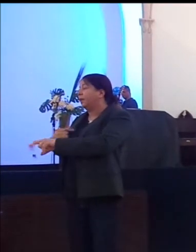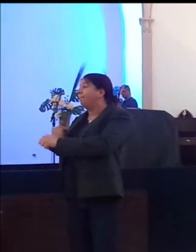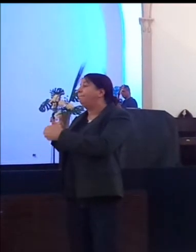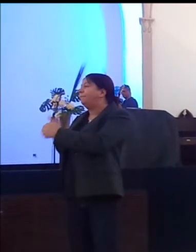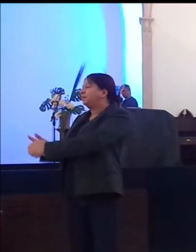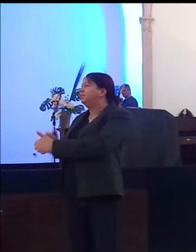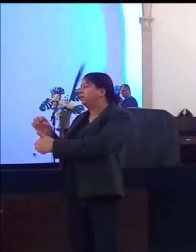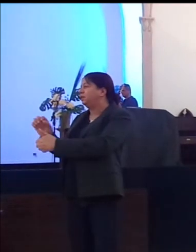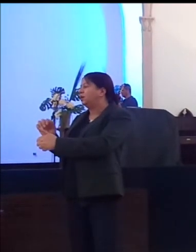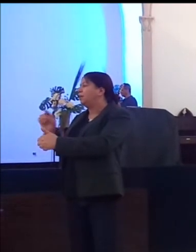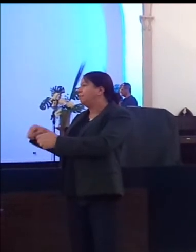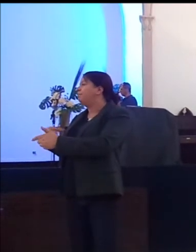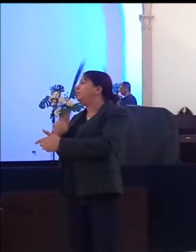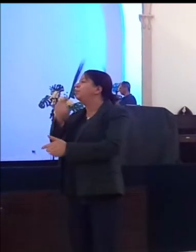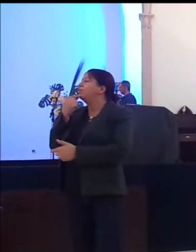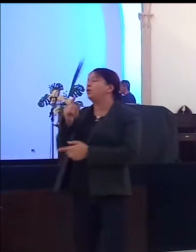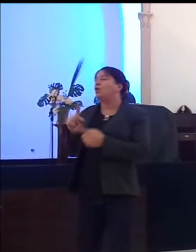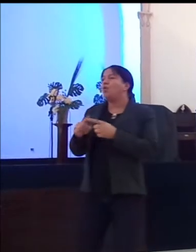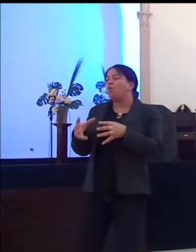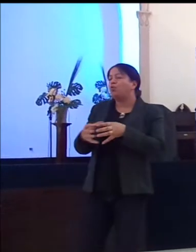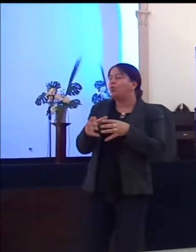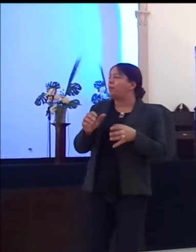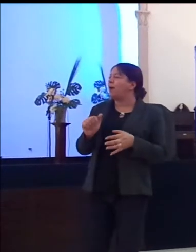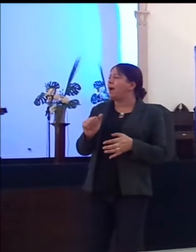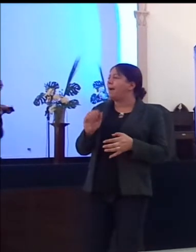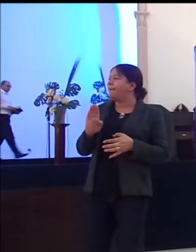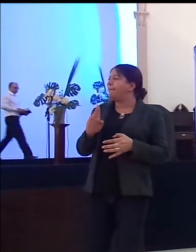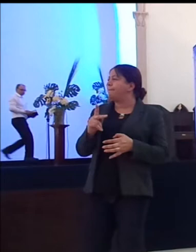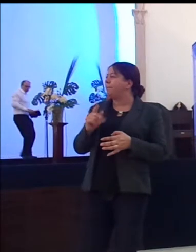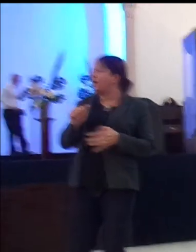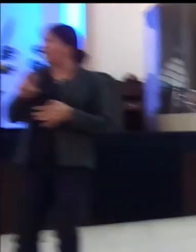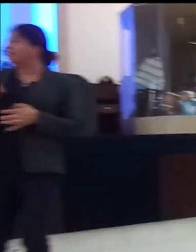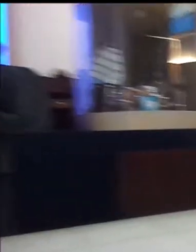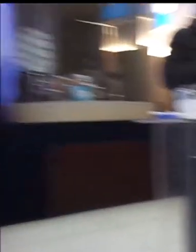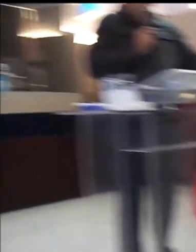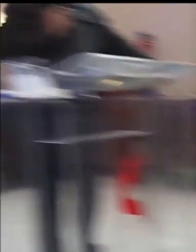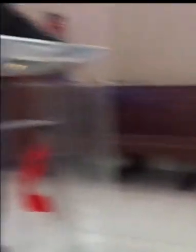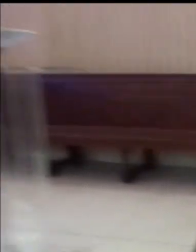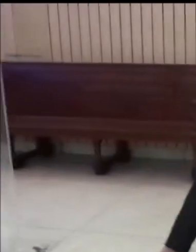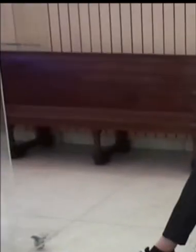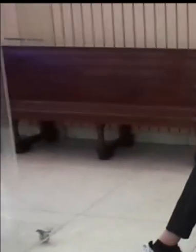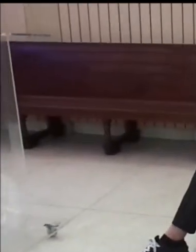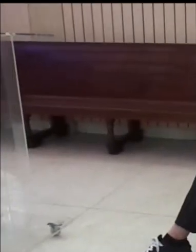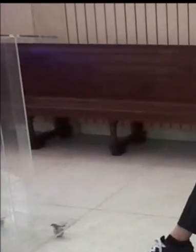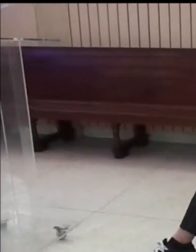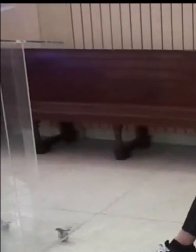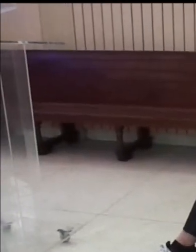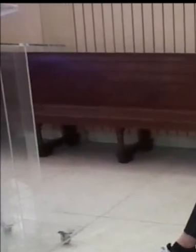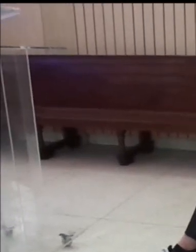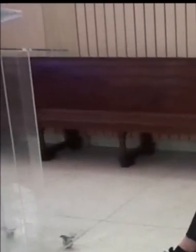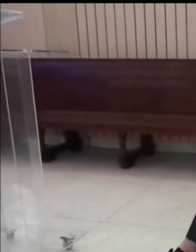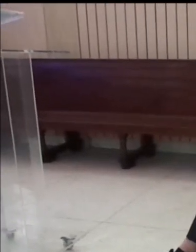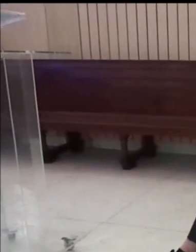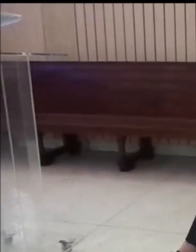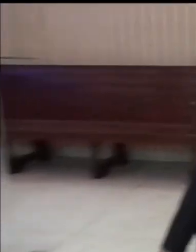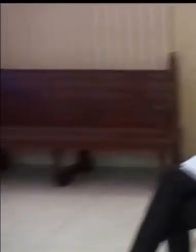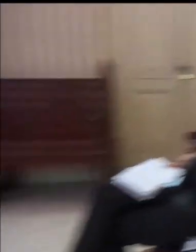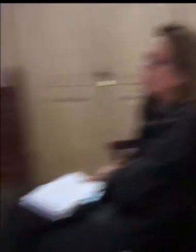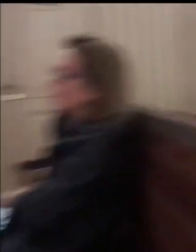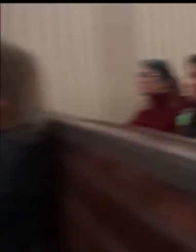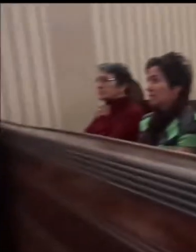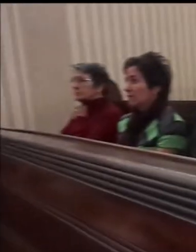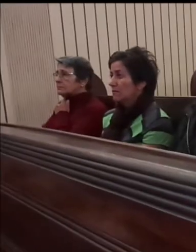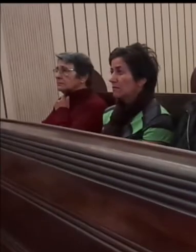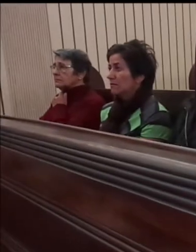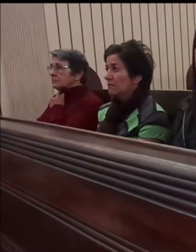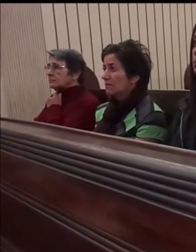perseguido pelo regime do Apartheid na África do Sul. E Nelson Mandela, quando foi preso, ele era muito, muito